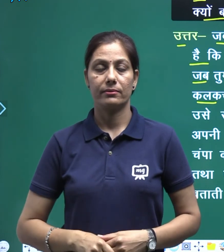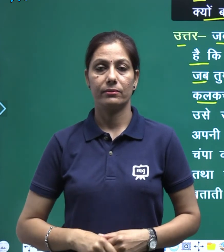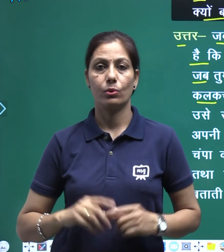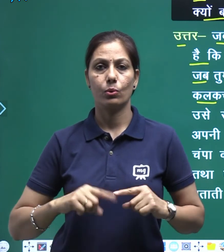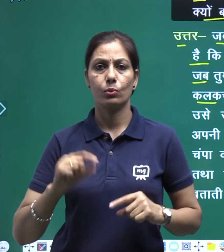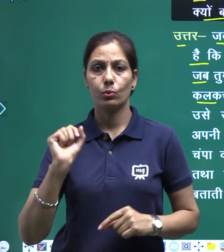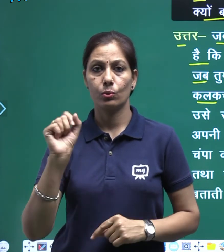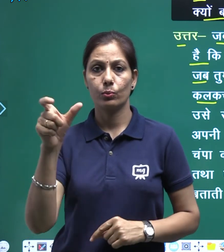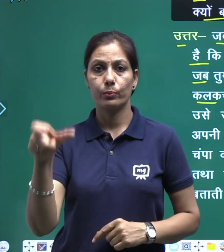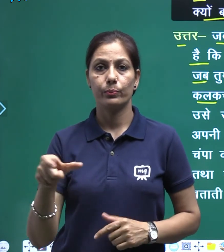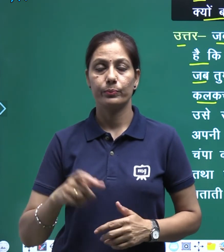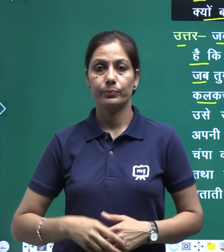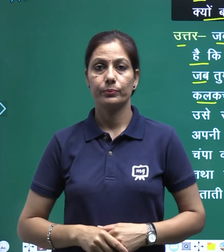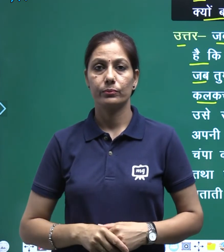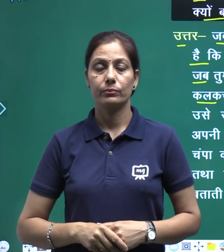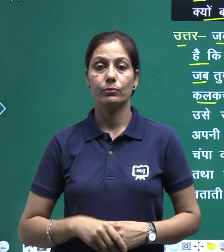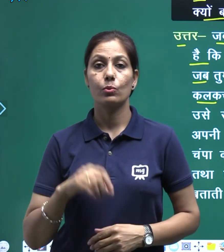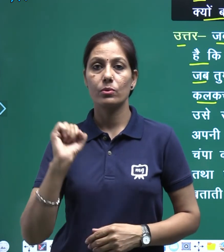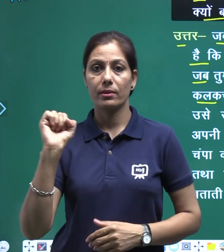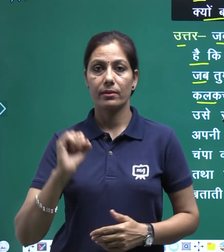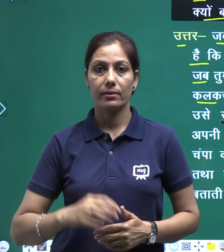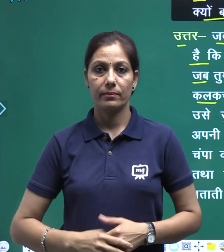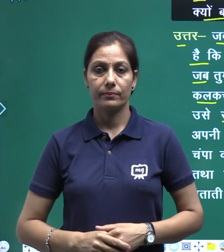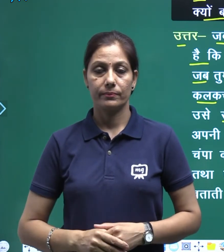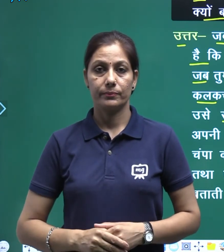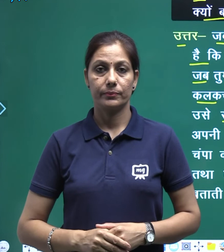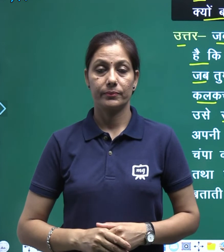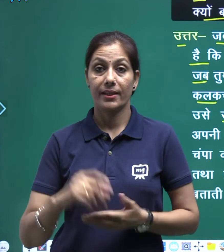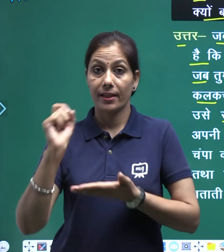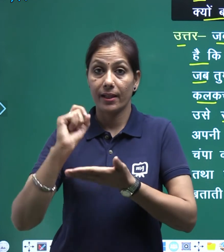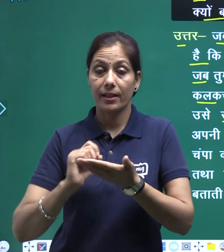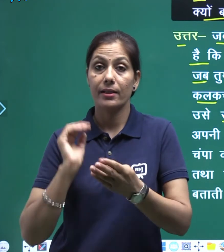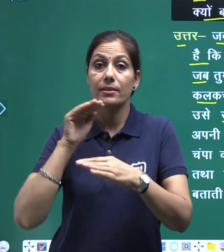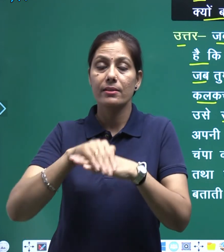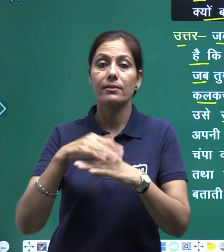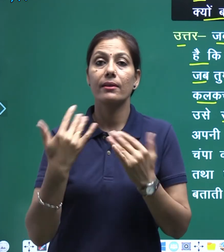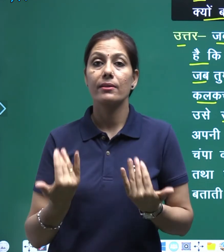तो तुम उसे संदेशा कैसे भेजोगी?